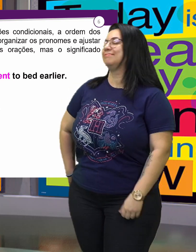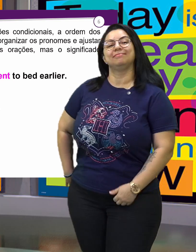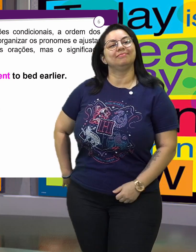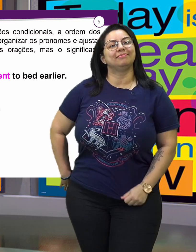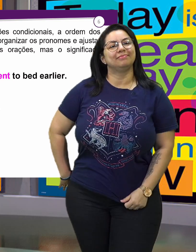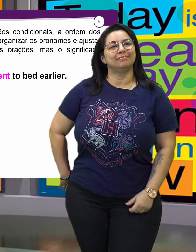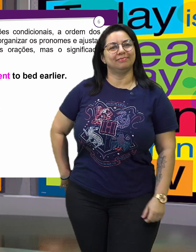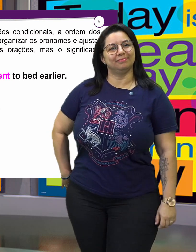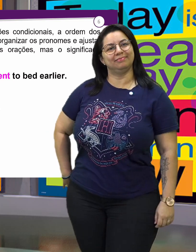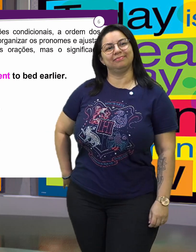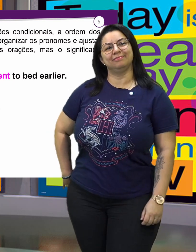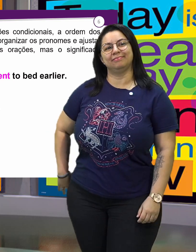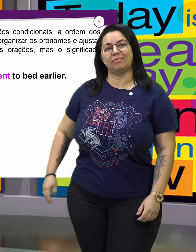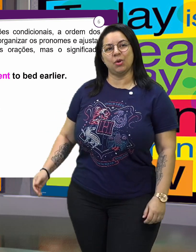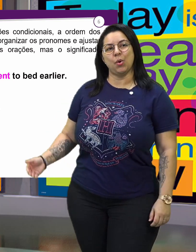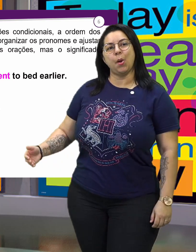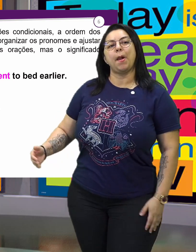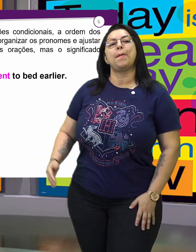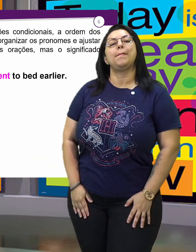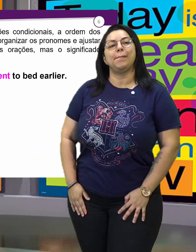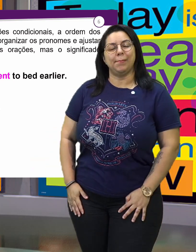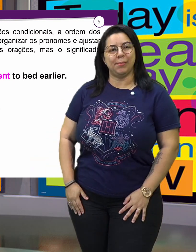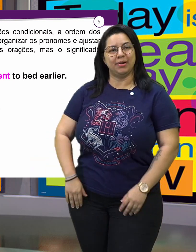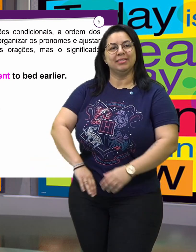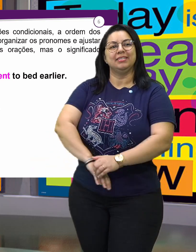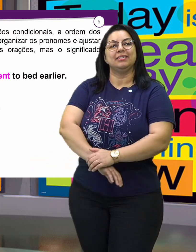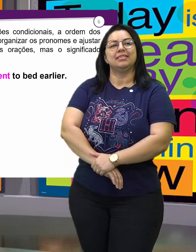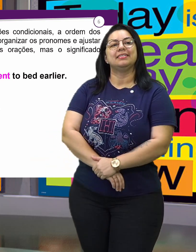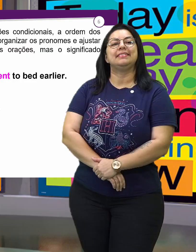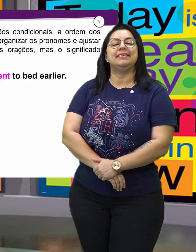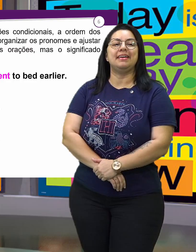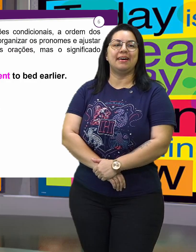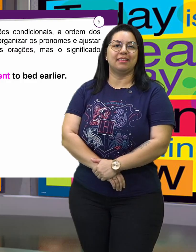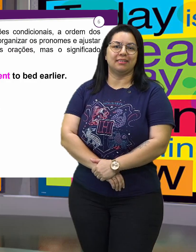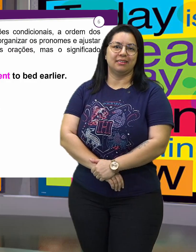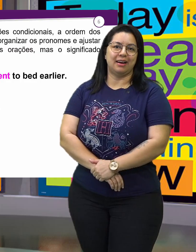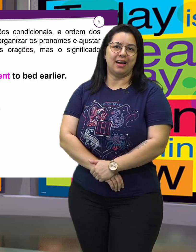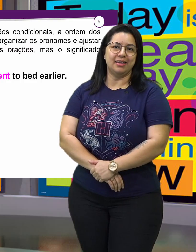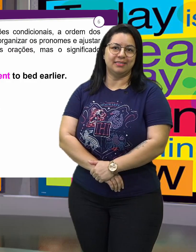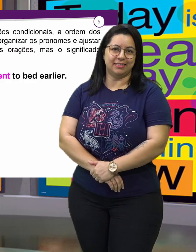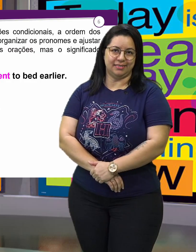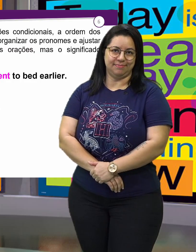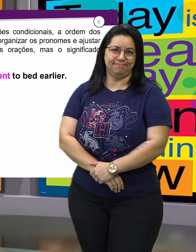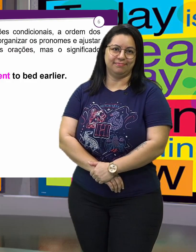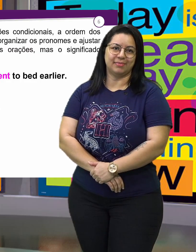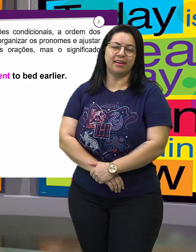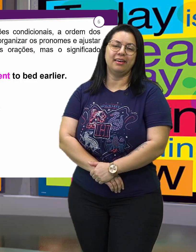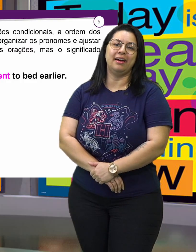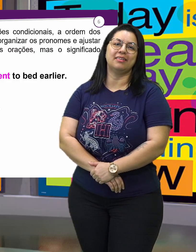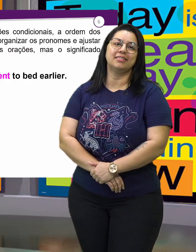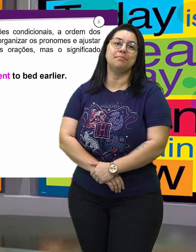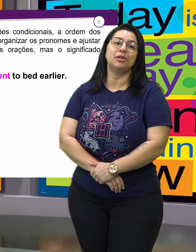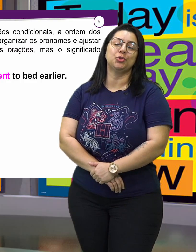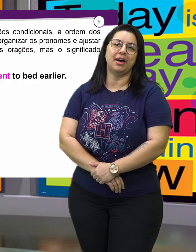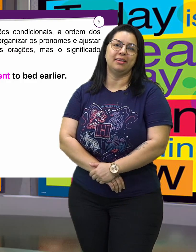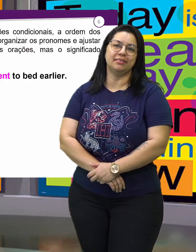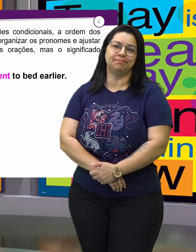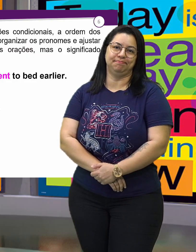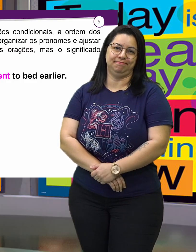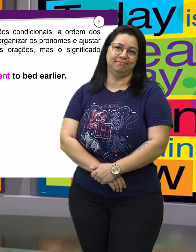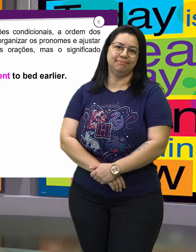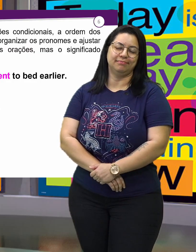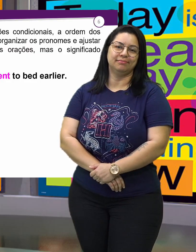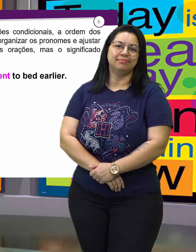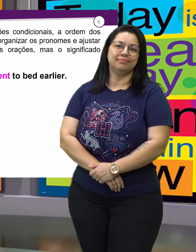o if she fell, she would hurt herself. O que é isso? Se ela caísse, né, ela se